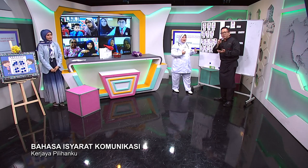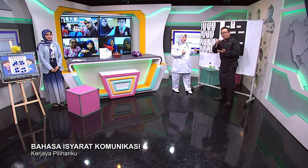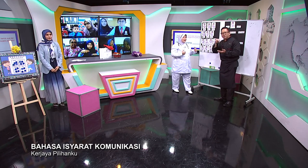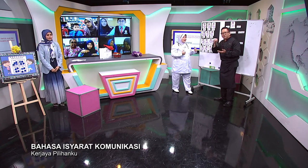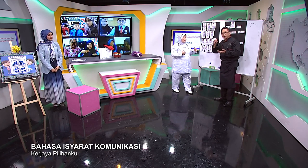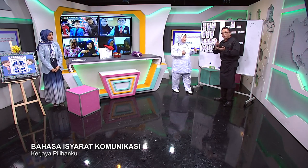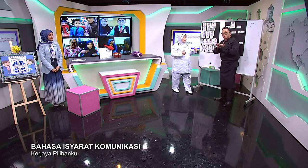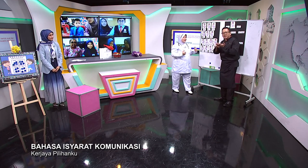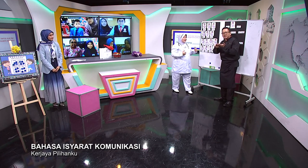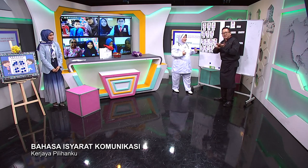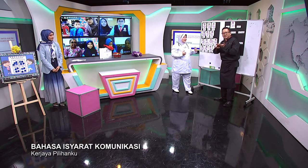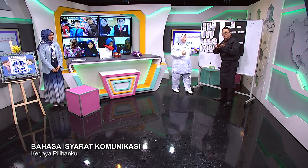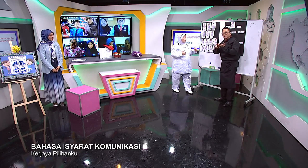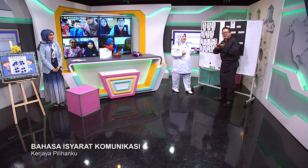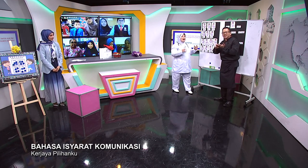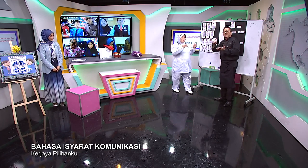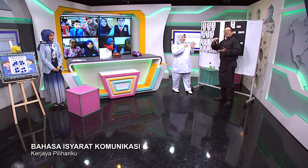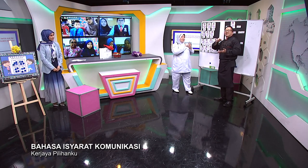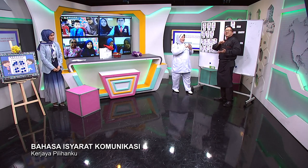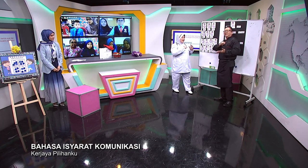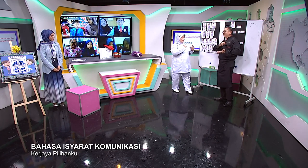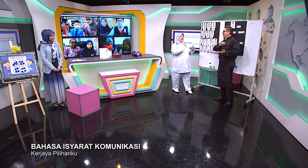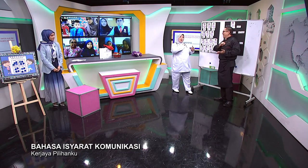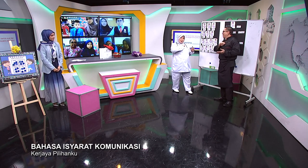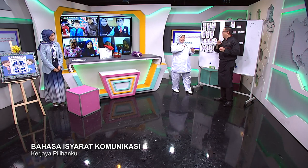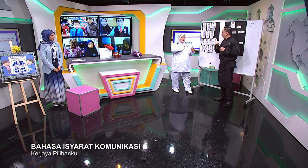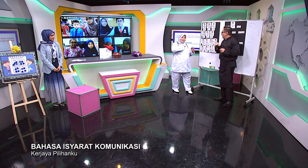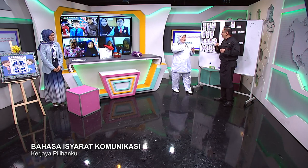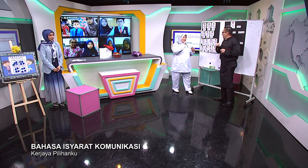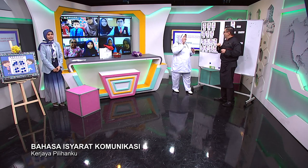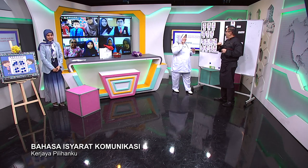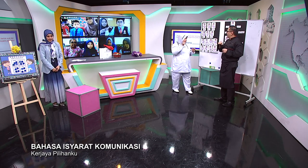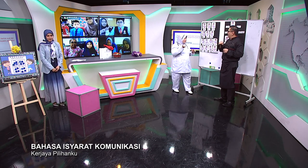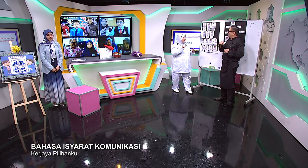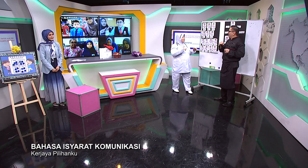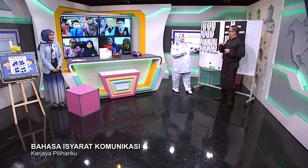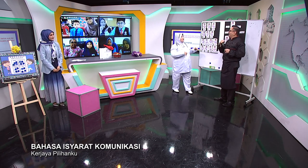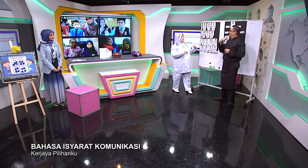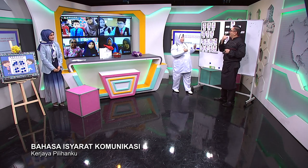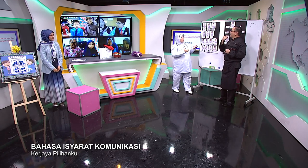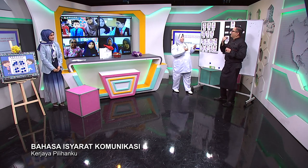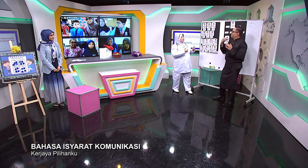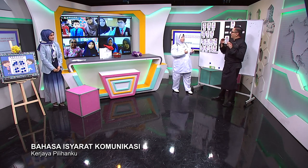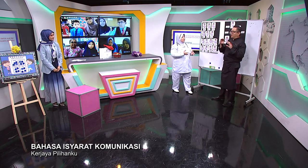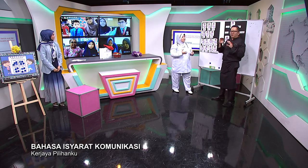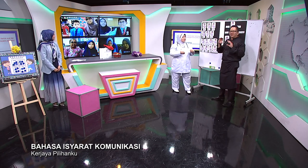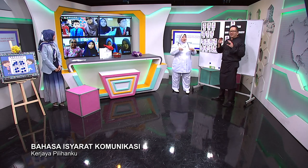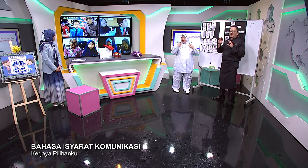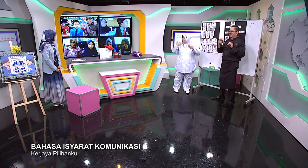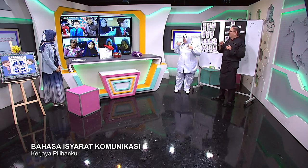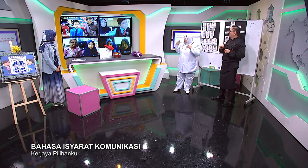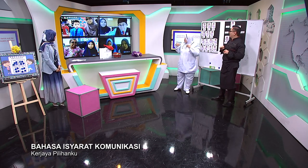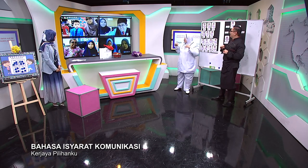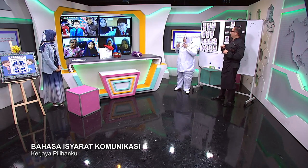minta murid-murid baca? Okey. Dengan sendiri? Boleh baca boleh. Sendiri? Boleh. Ya. Okey. Siapa nak cuba?